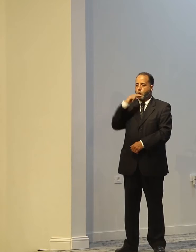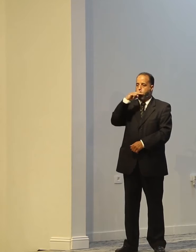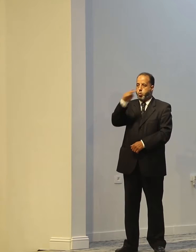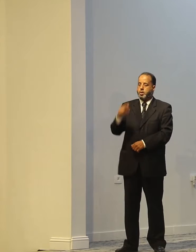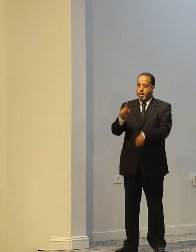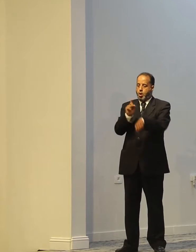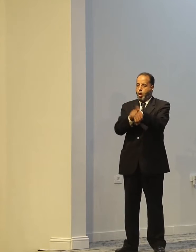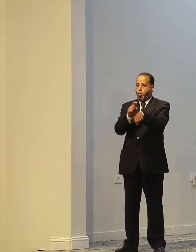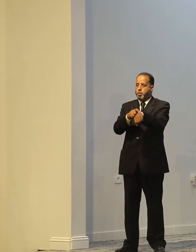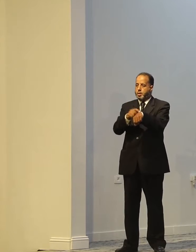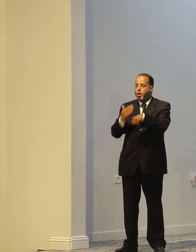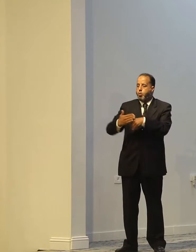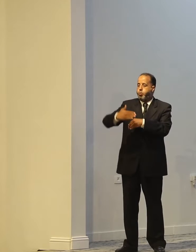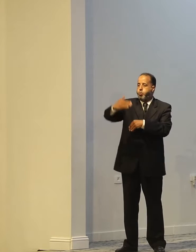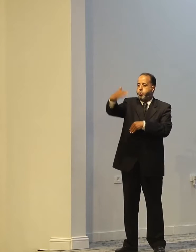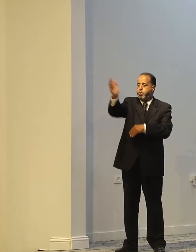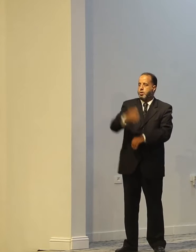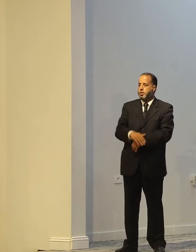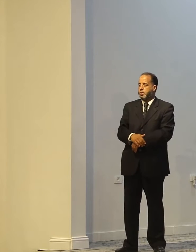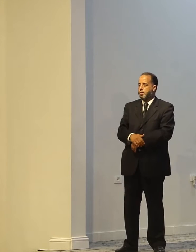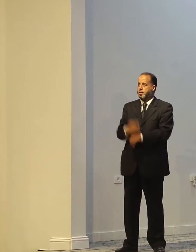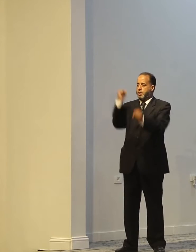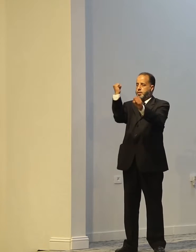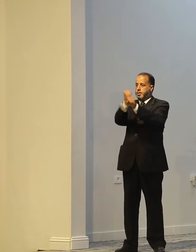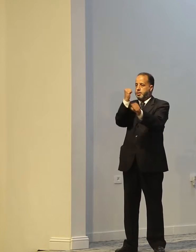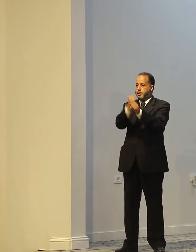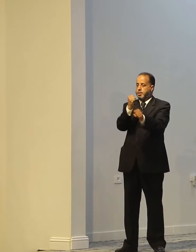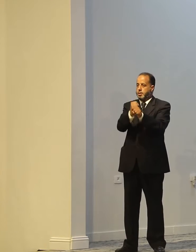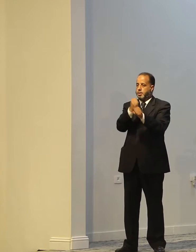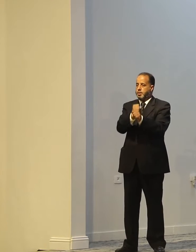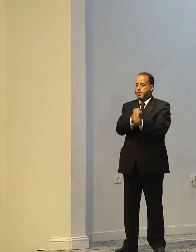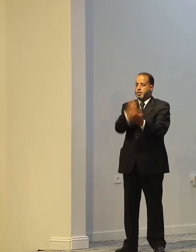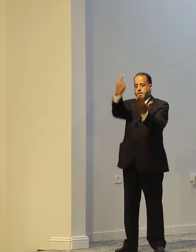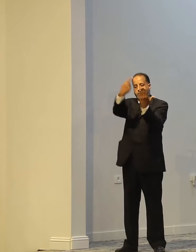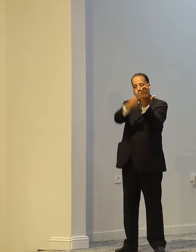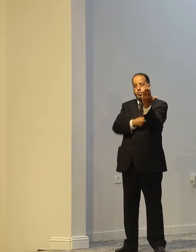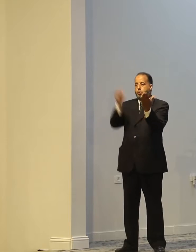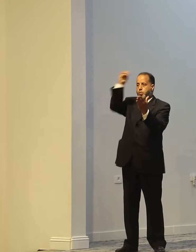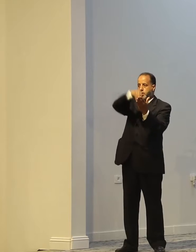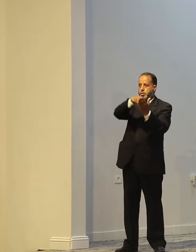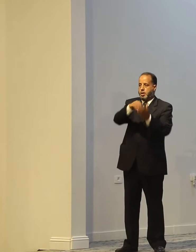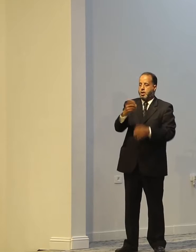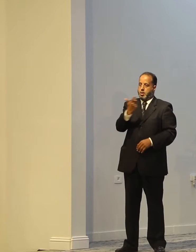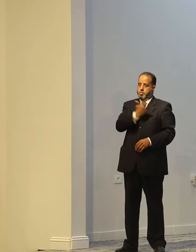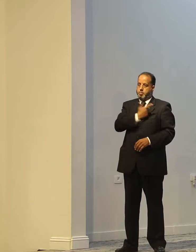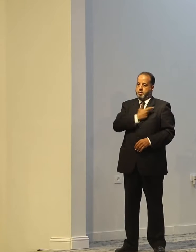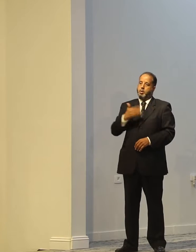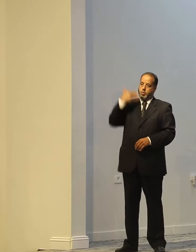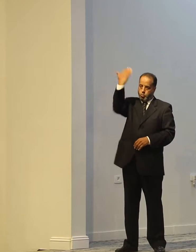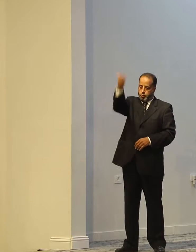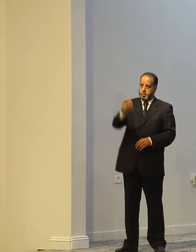والقاضي بتمديد الفترة الزمنية لعملية تحديث سجل الناخبين إلى يوم الثلاثاء